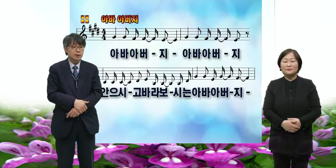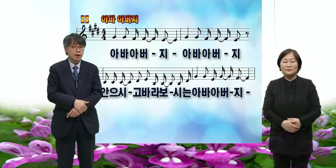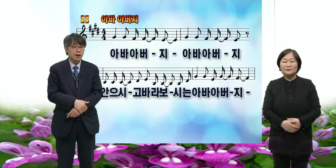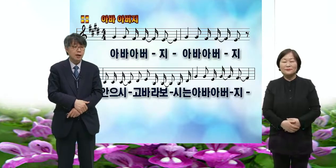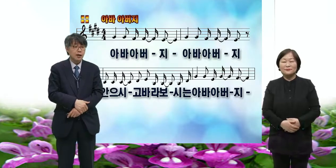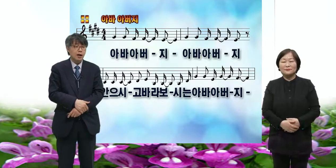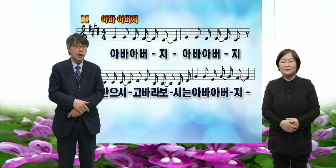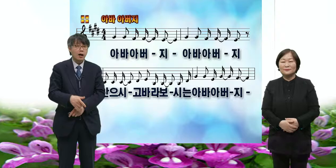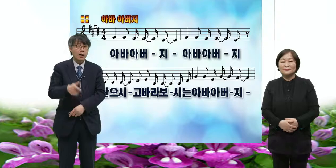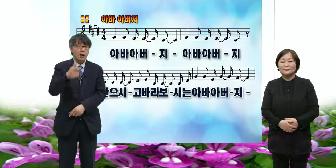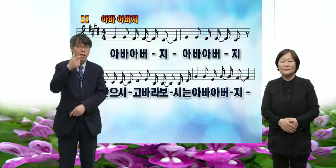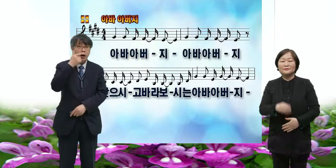자